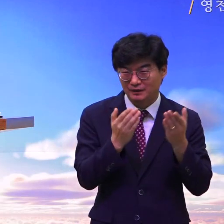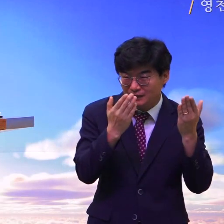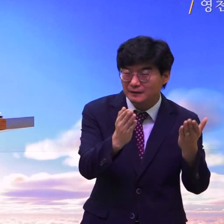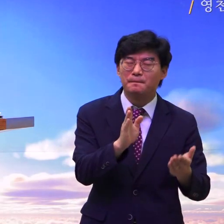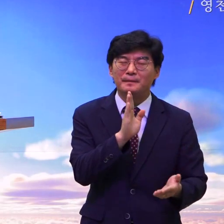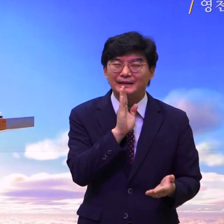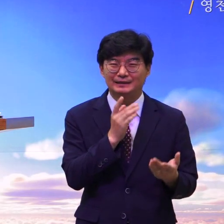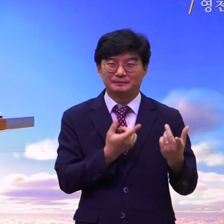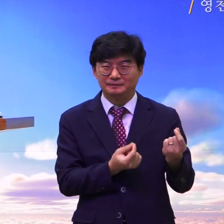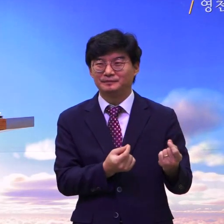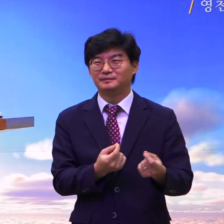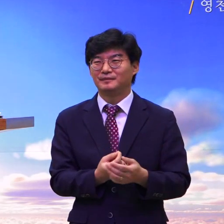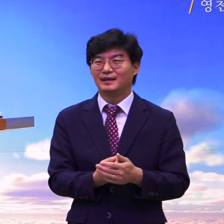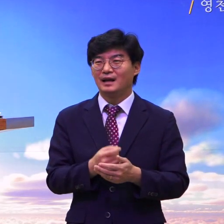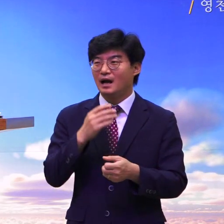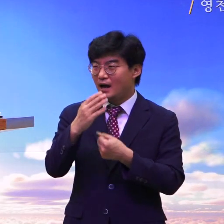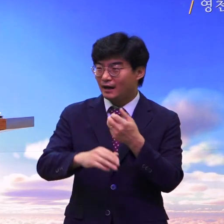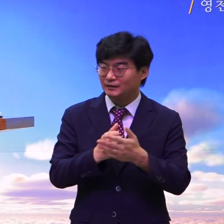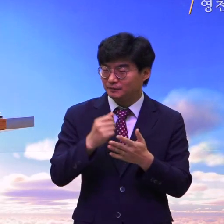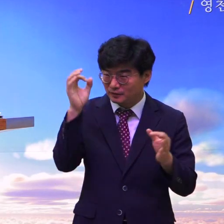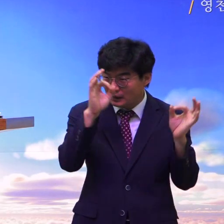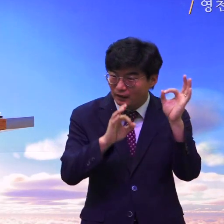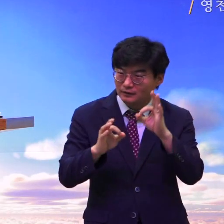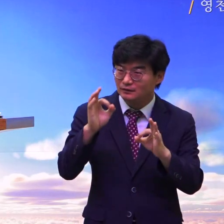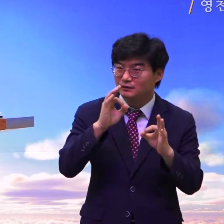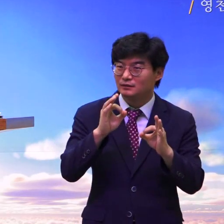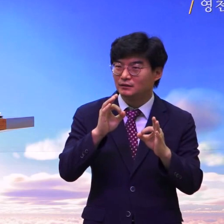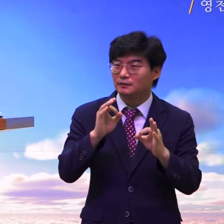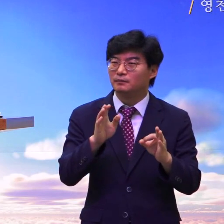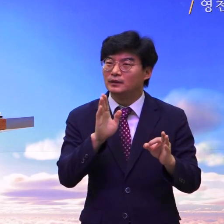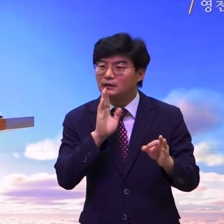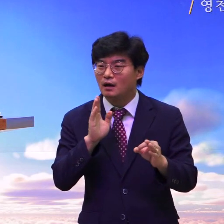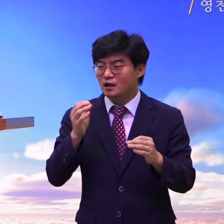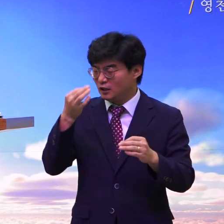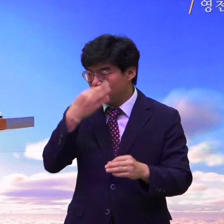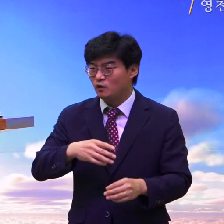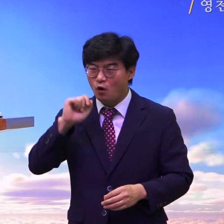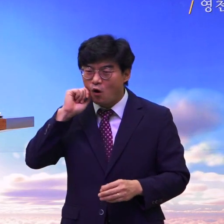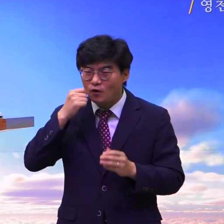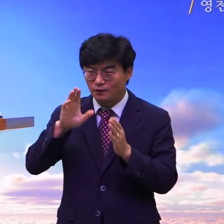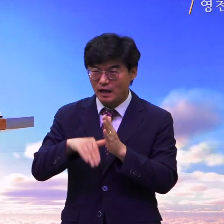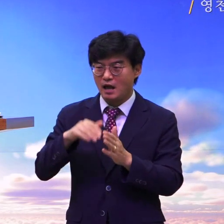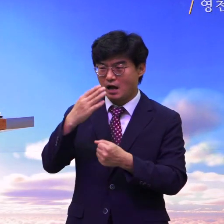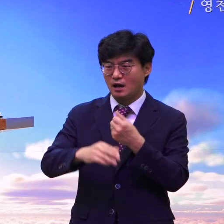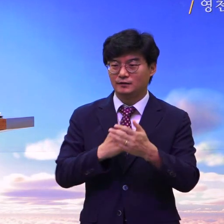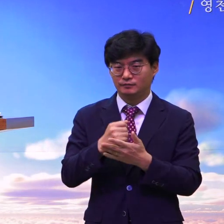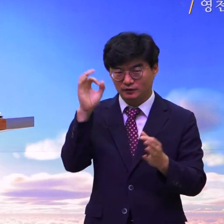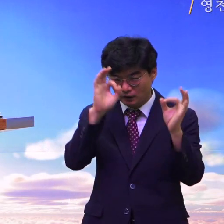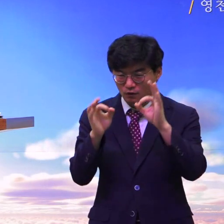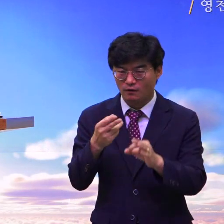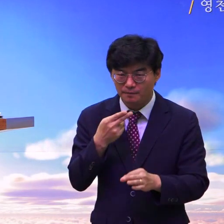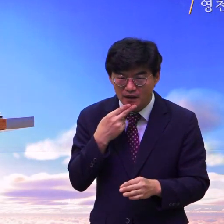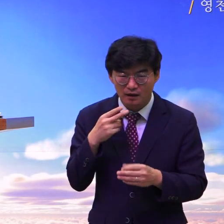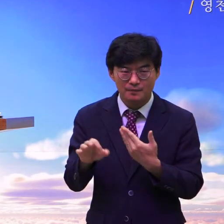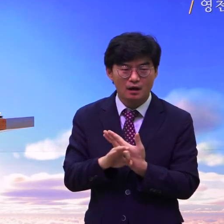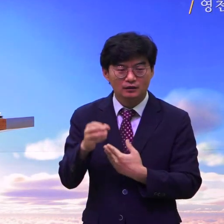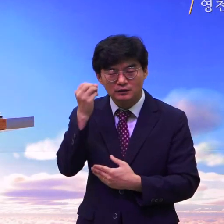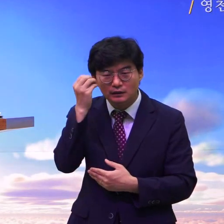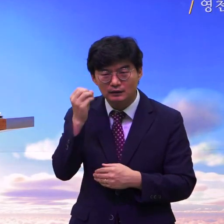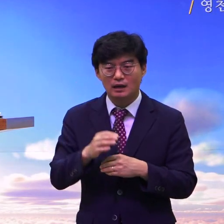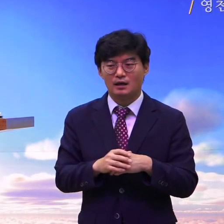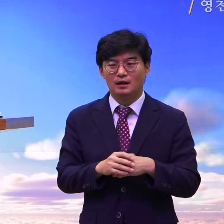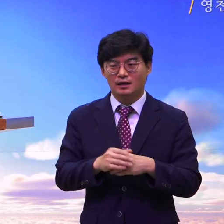찾지 않는 것이 비정상이라는 것입니다. 하나님께 부르짖지 않는 것이 정상이 아니라 하는 것입니다.